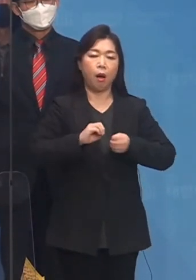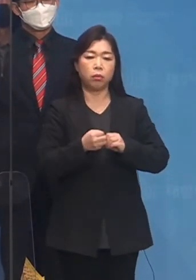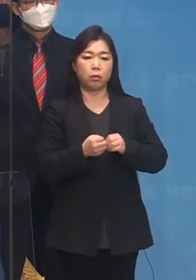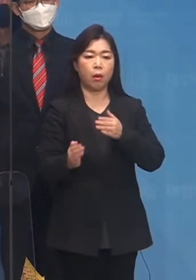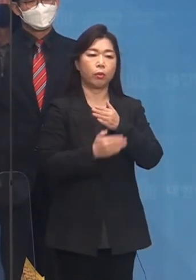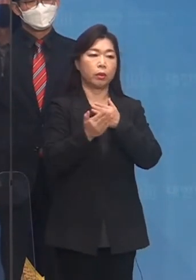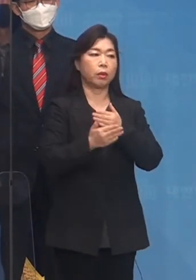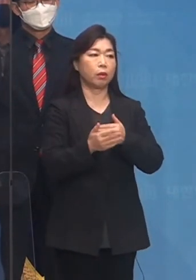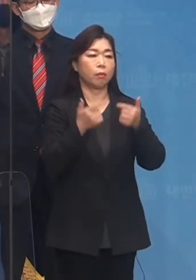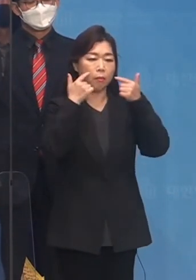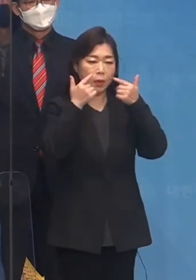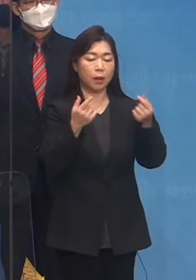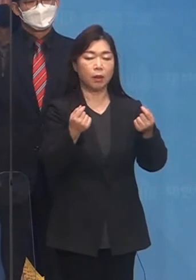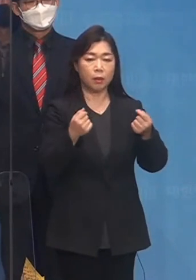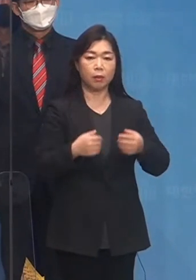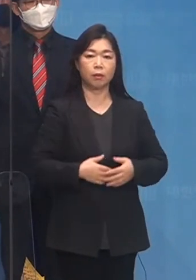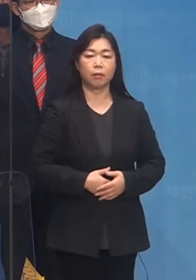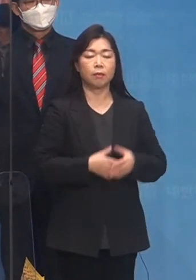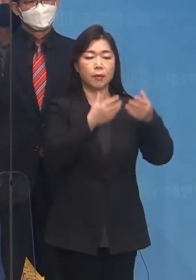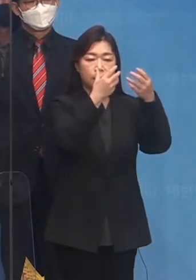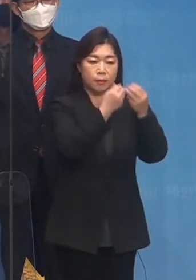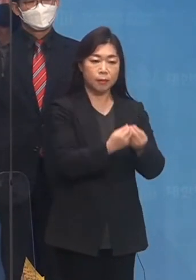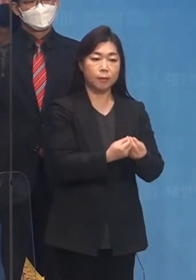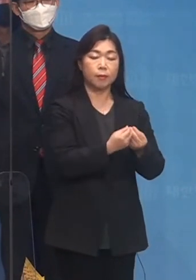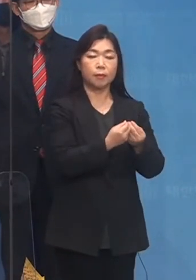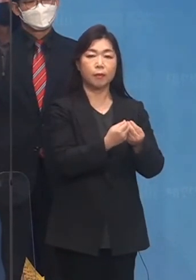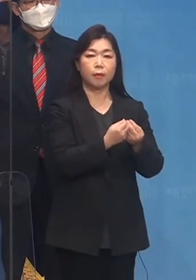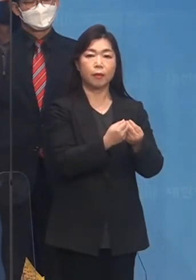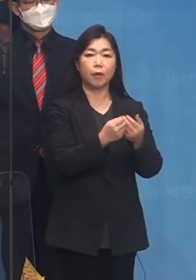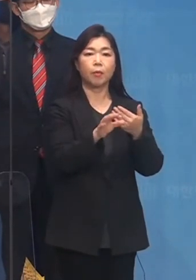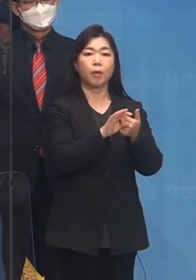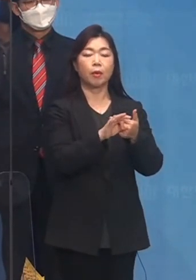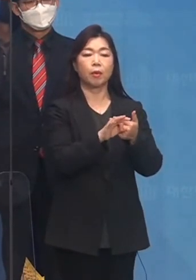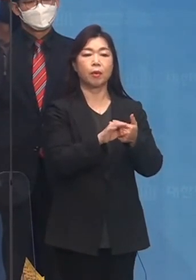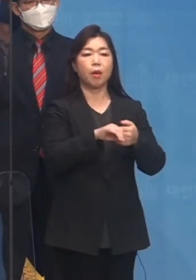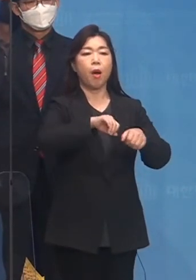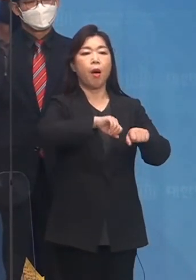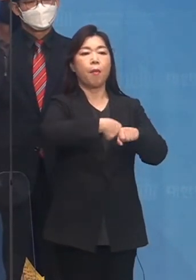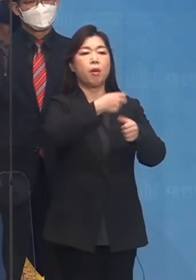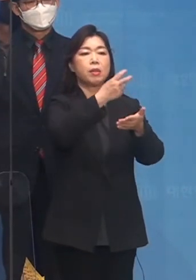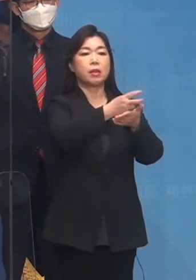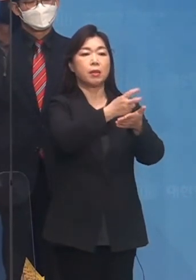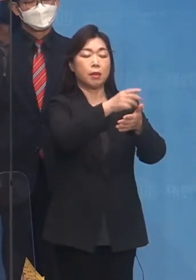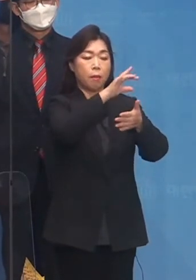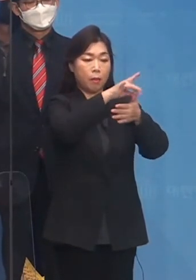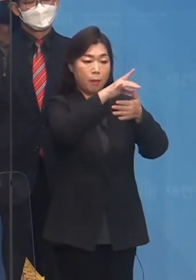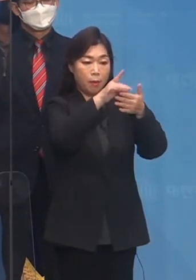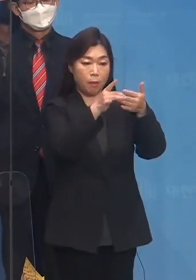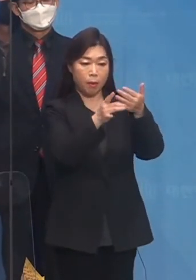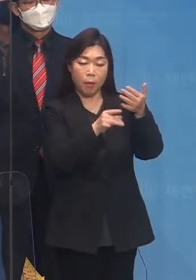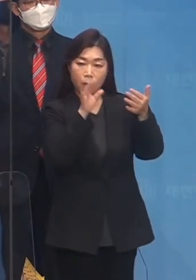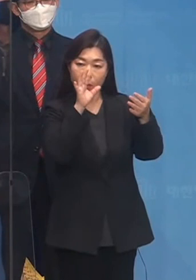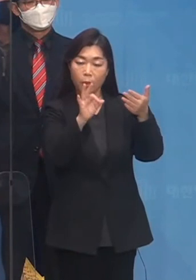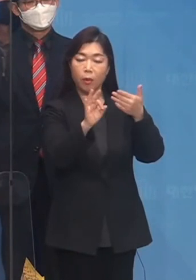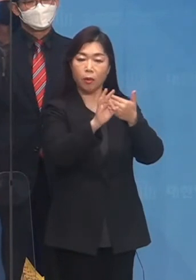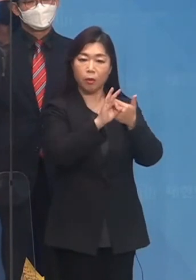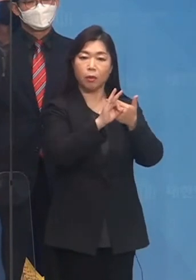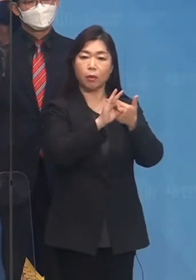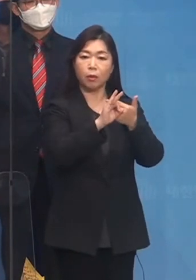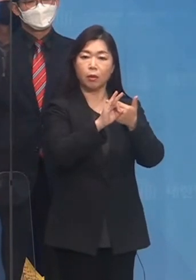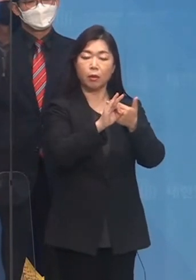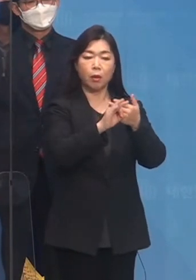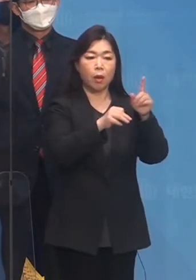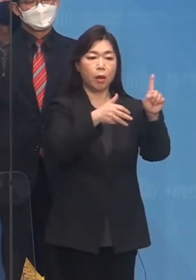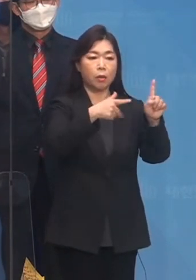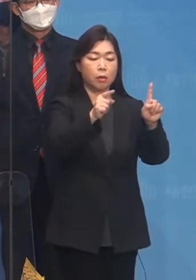겁니다. 예를 들어서 벌칙 처분종 해보면은요,